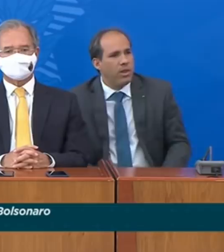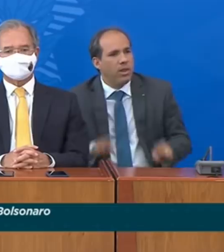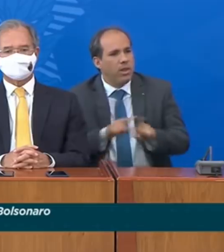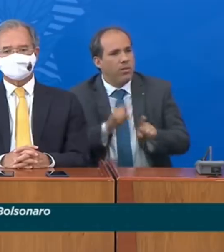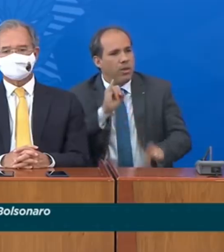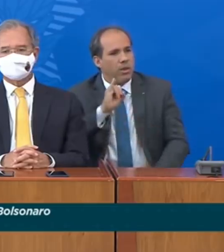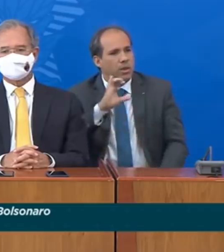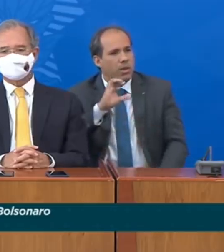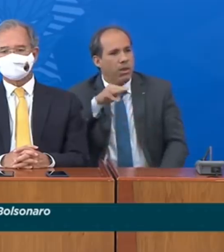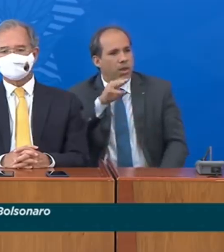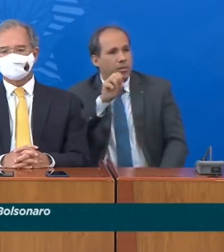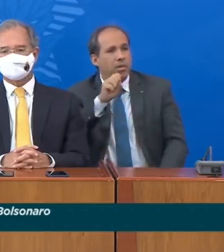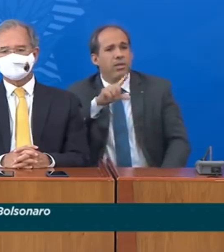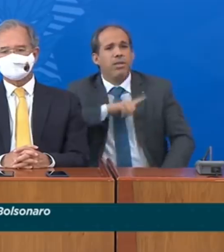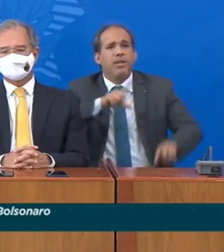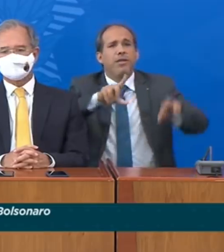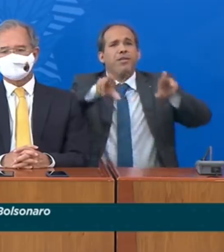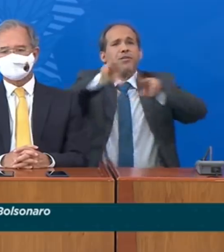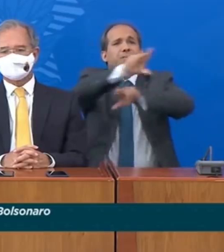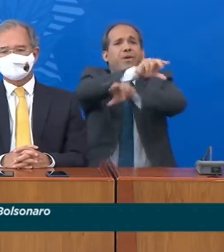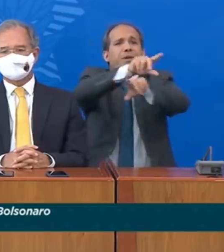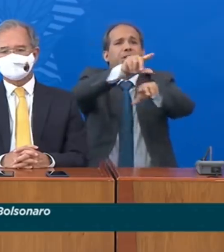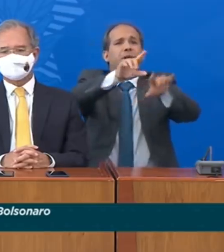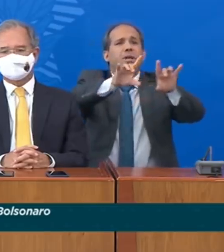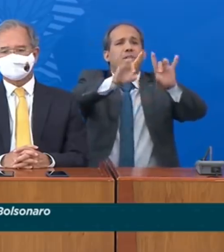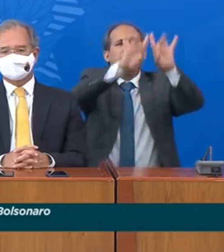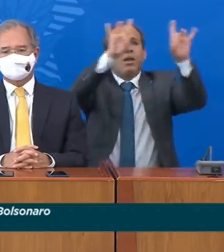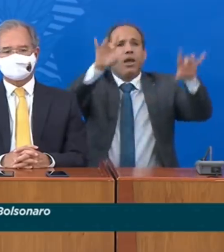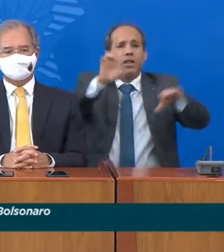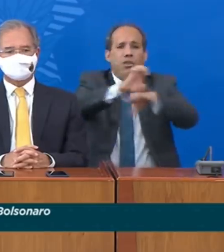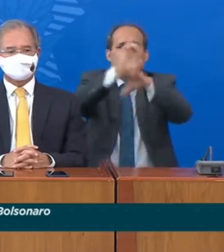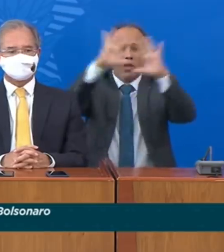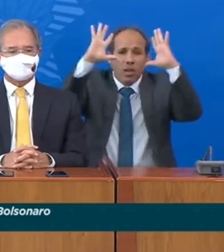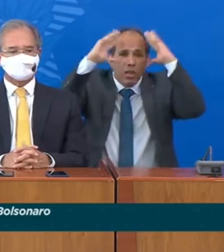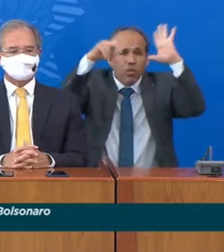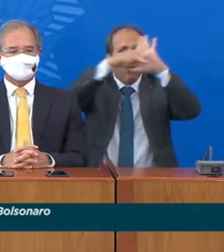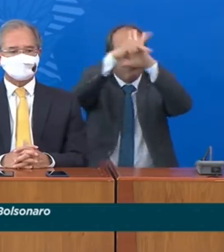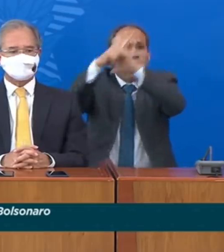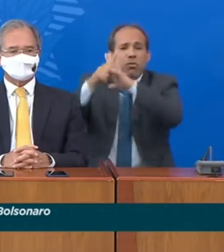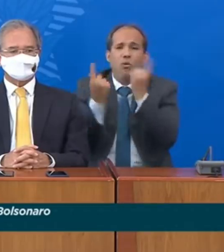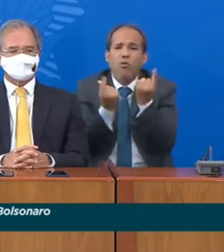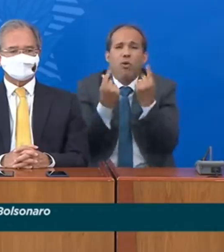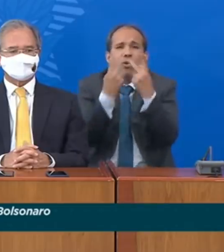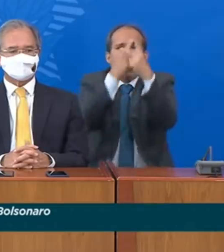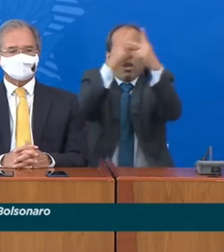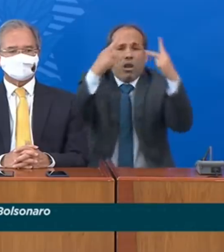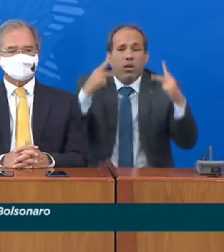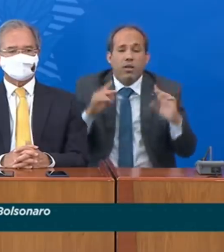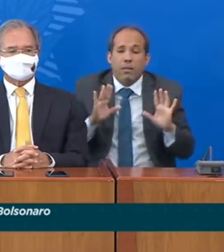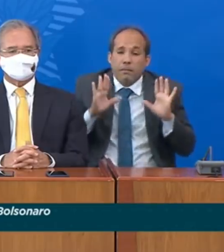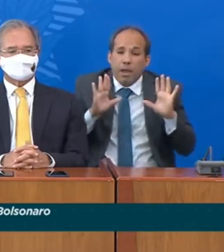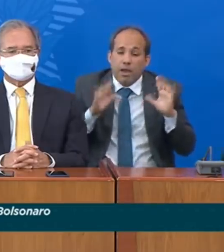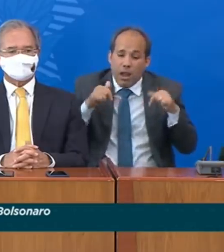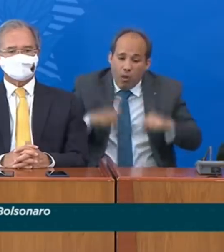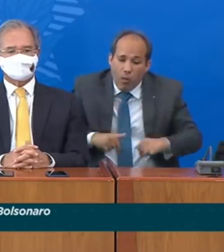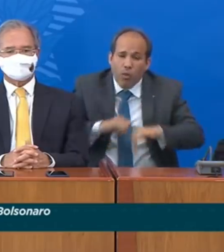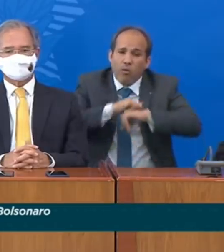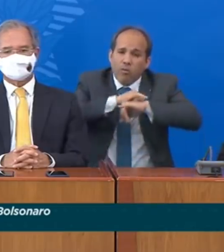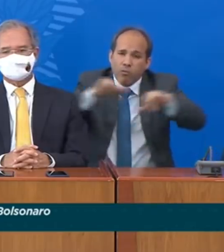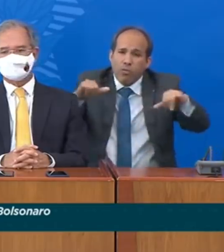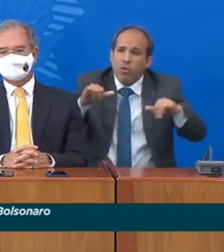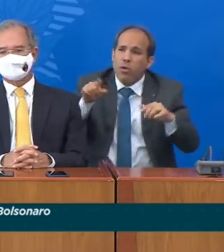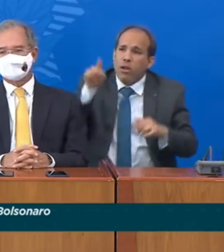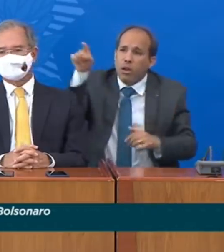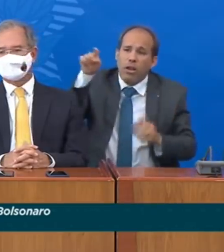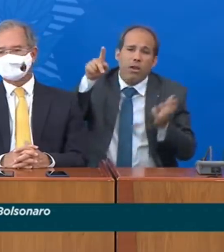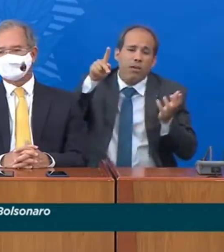ICMS, é variável, cada estado decide o seu valor. Agora, o que nós gostaríamos, desde que o Parlamento